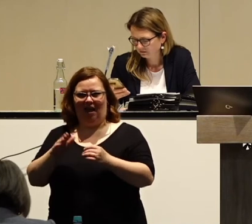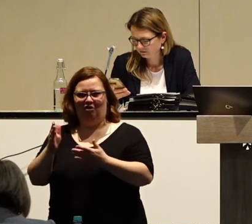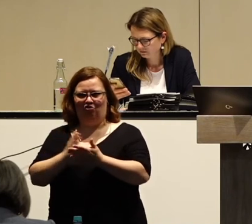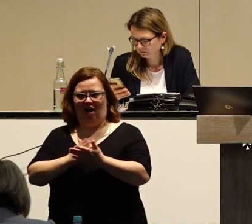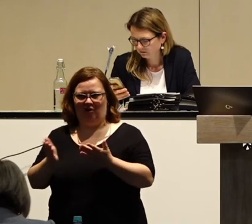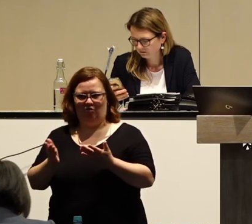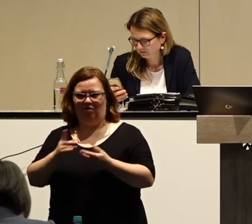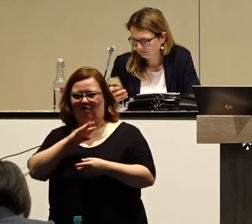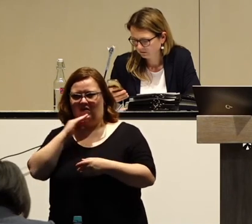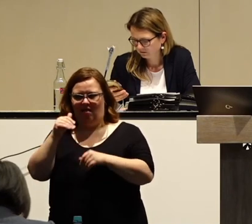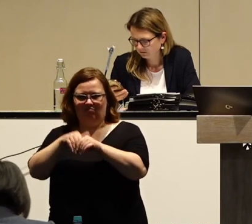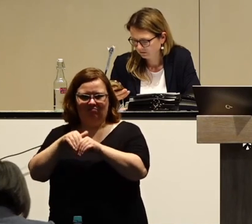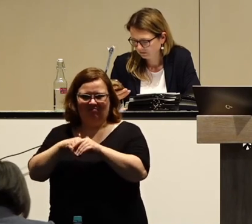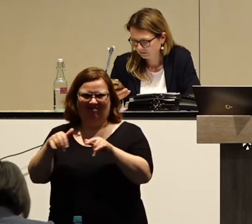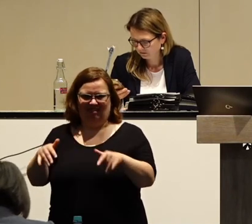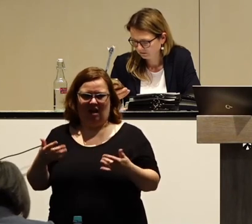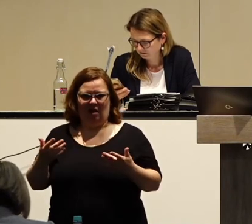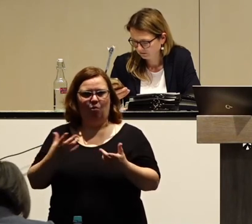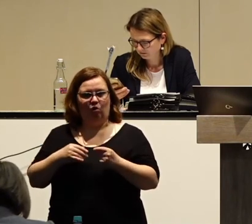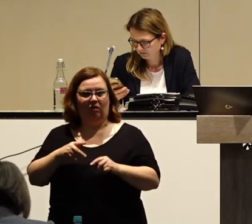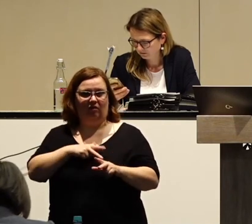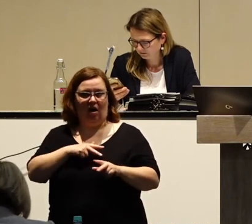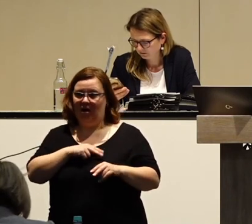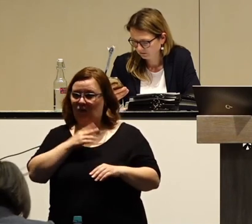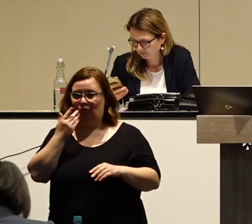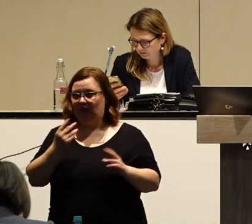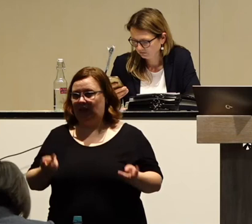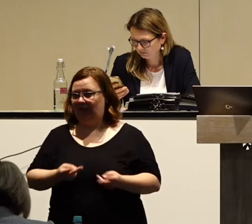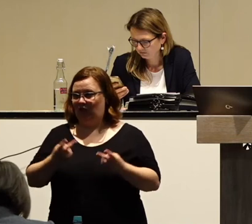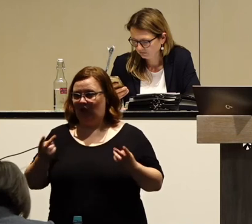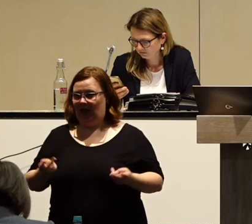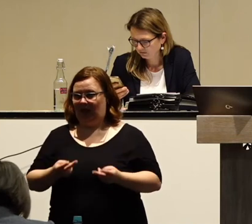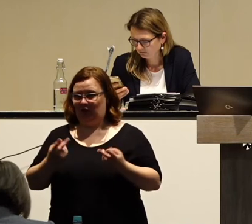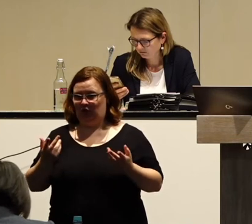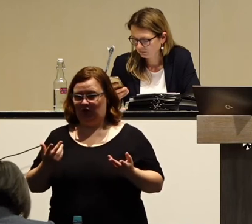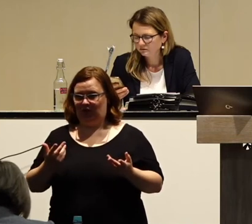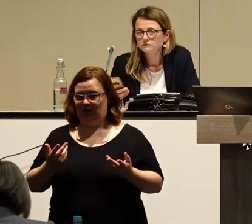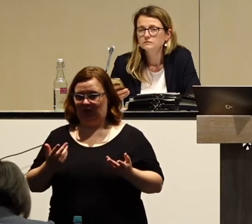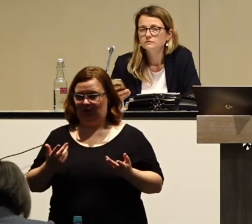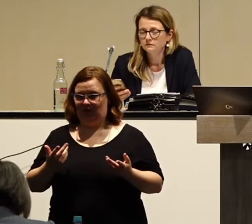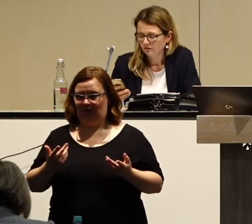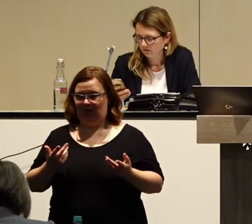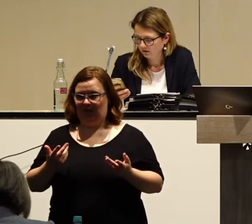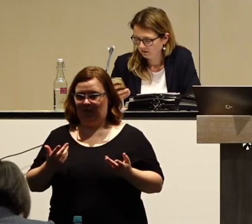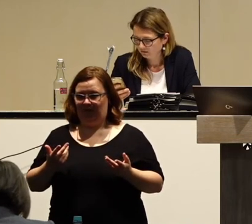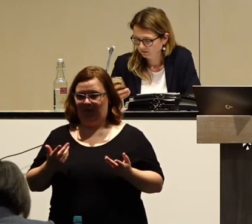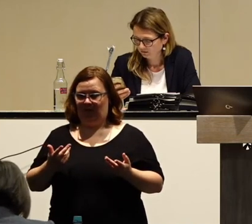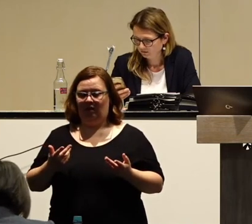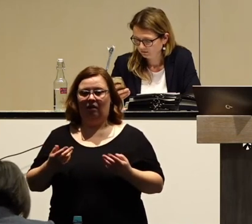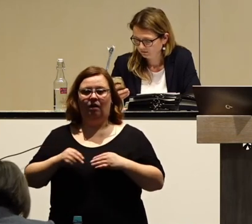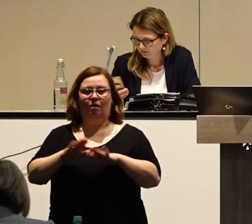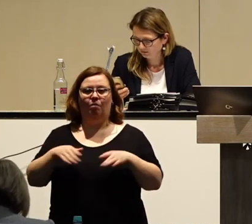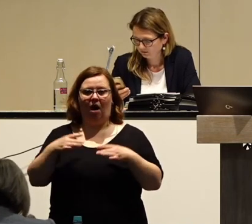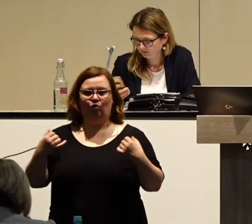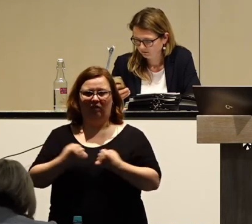reichlich gefüllt, was eben zeigt, dass dies keine Selbstverständlichkeit ist. Die hohe Anzahl an Badeunfällen im letzten